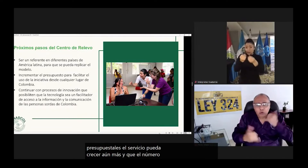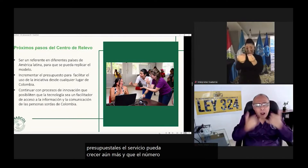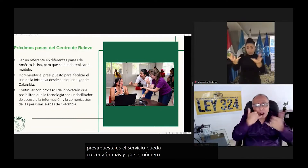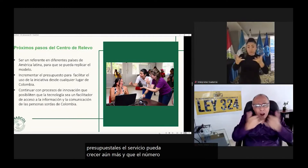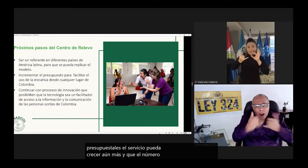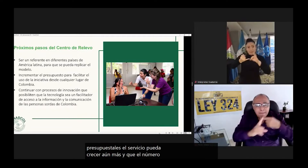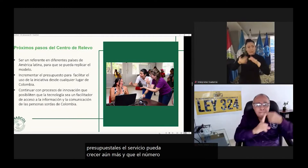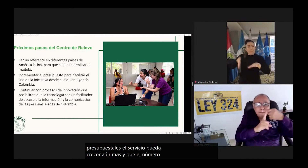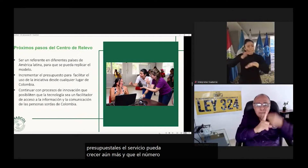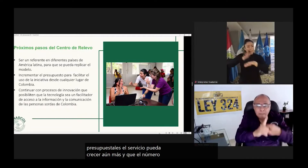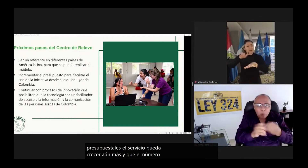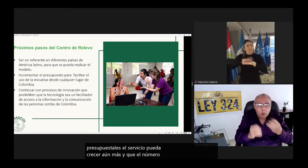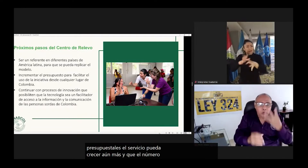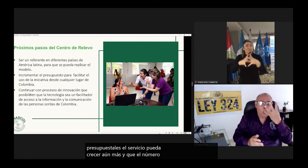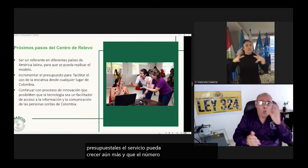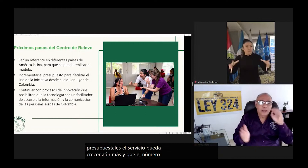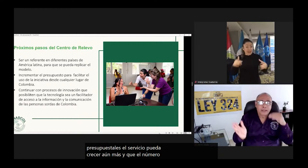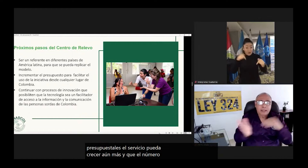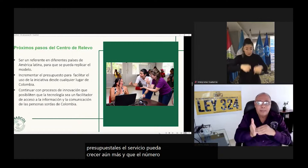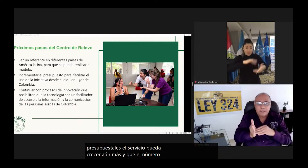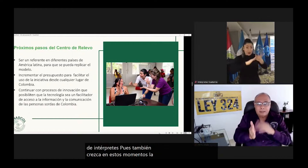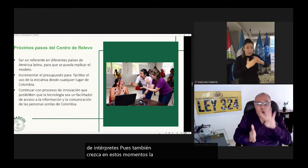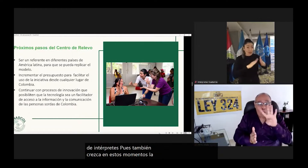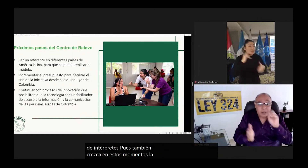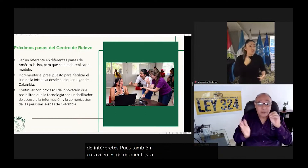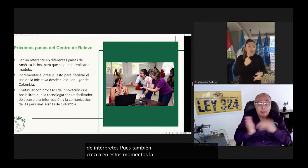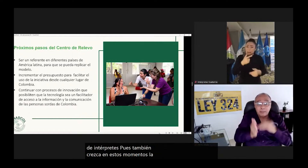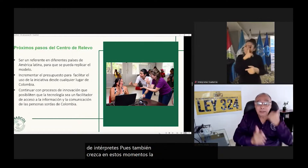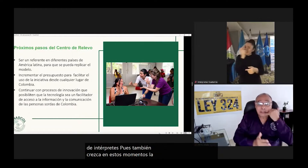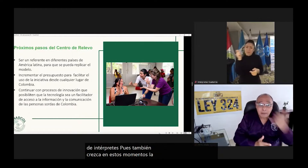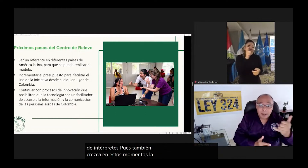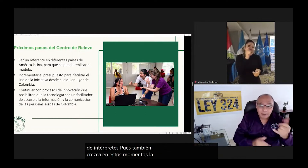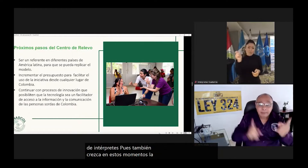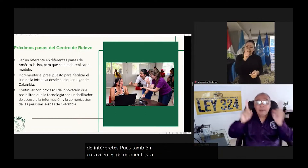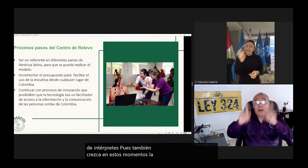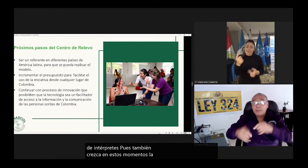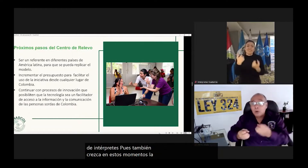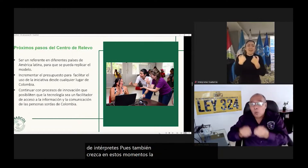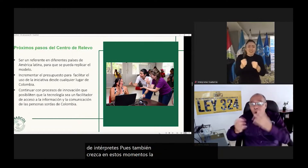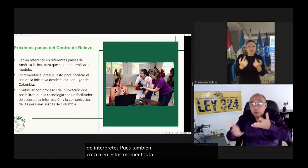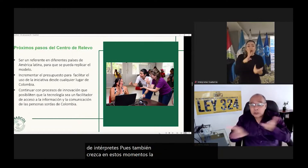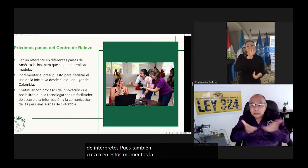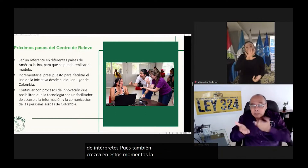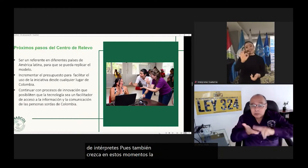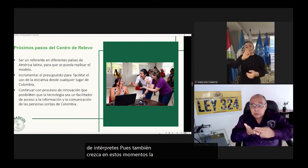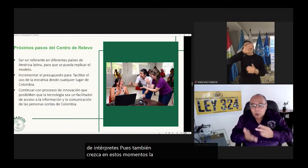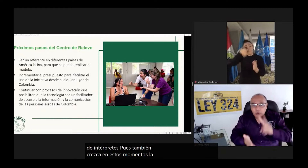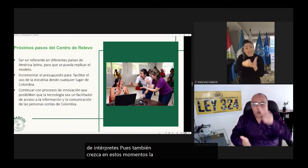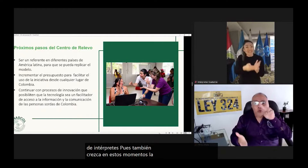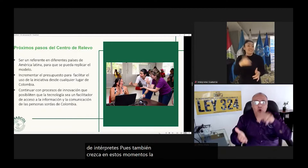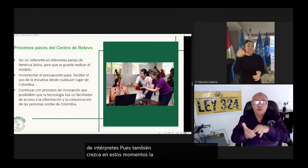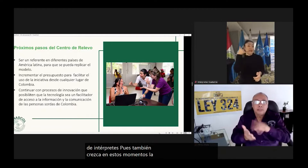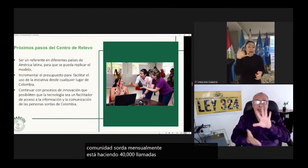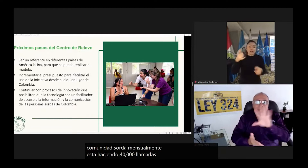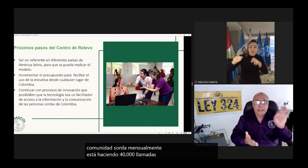crezca. En estos momentos la comunidad sorda mensualmente está haciendo 40.000 llamadas telefónicas